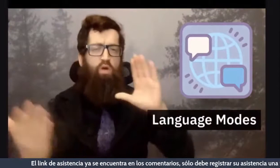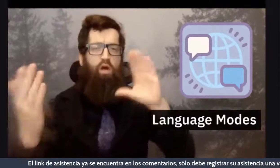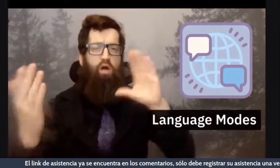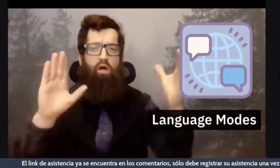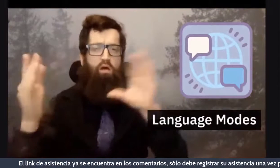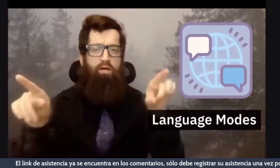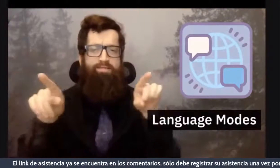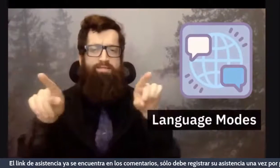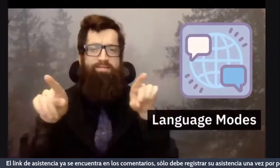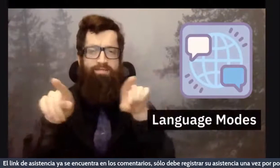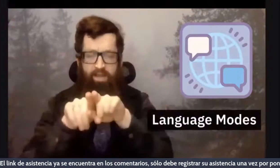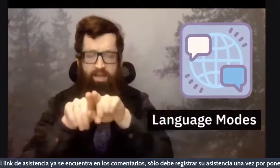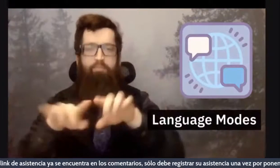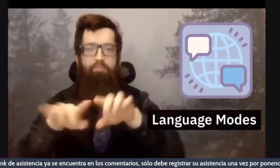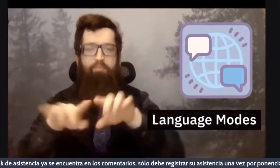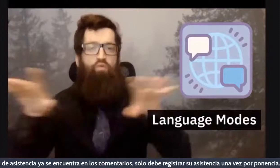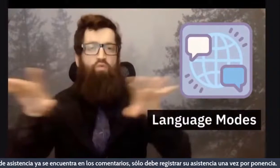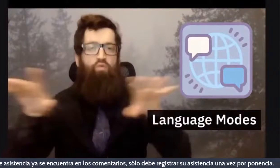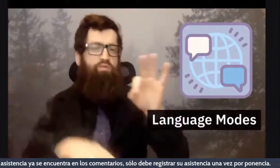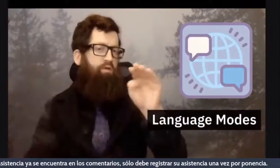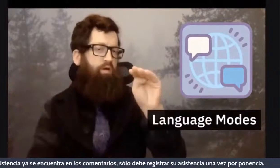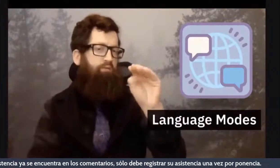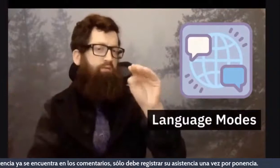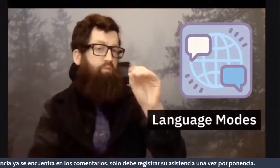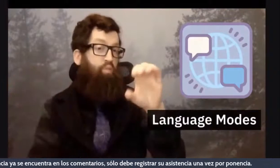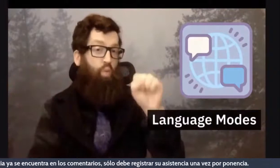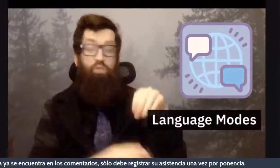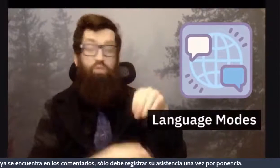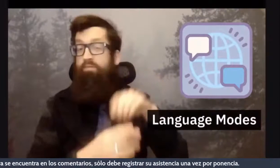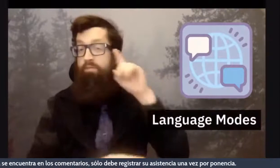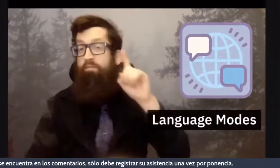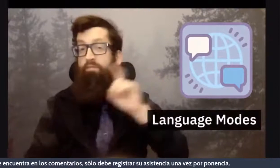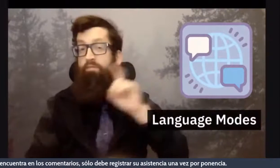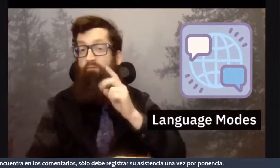usa en la población con sordera y problemas auditivos.